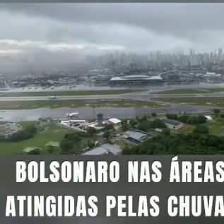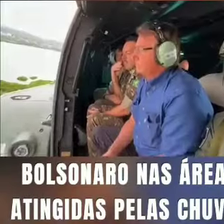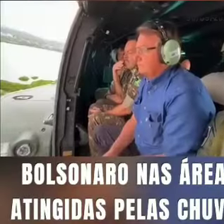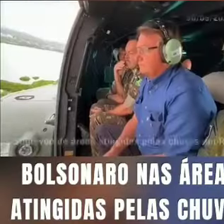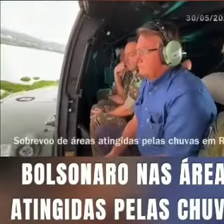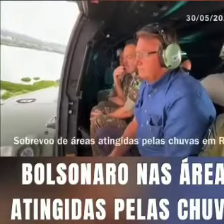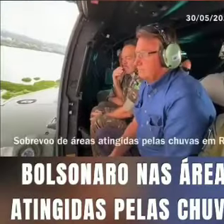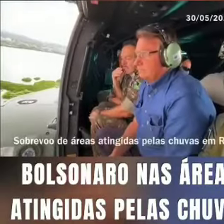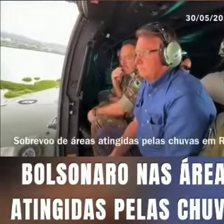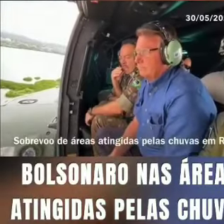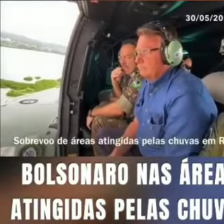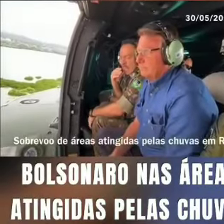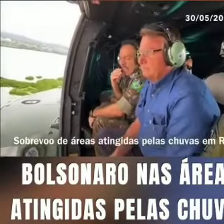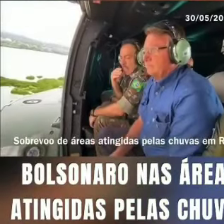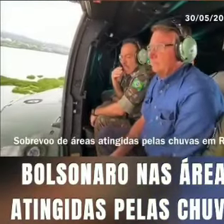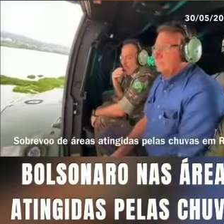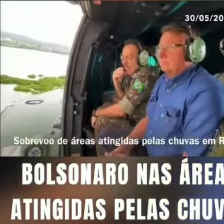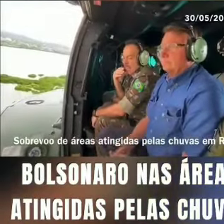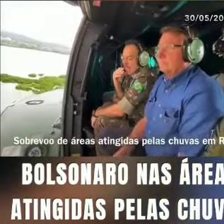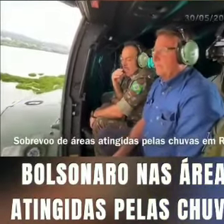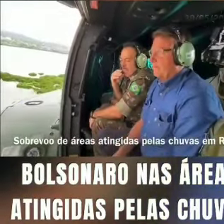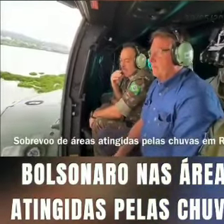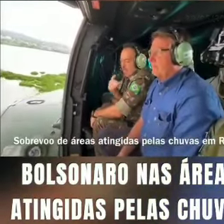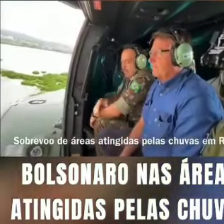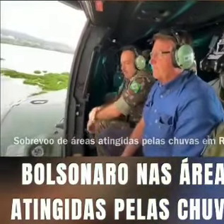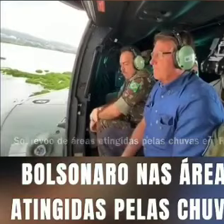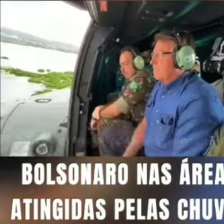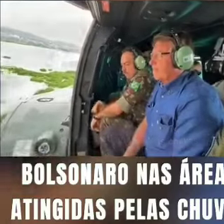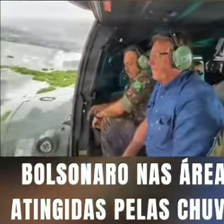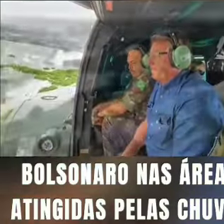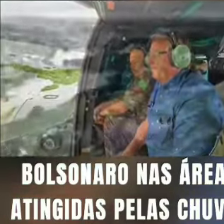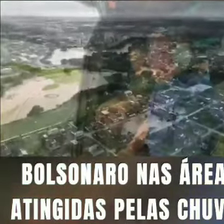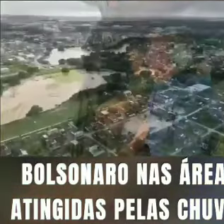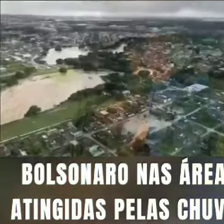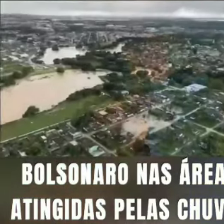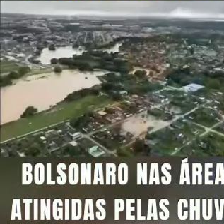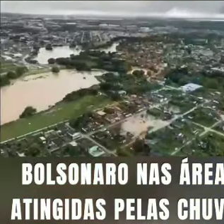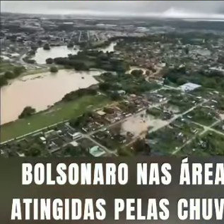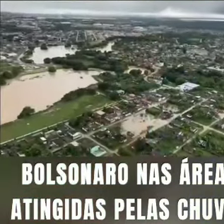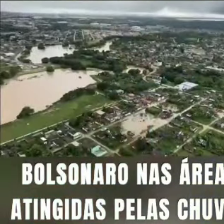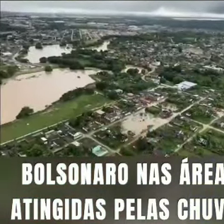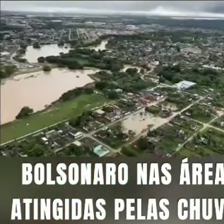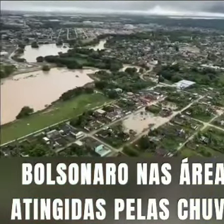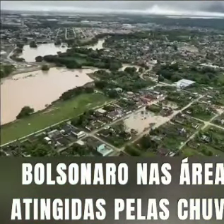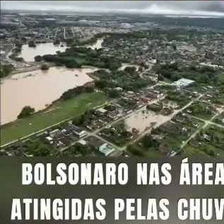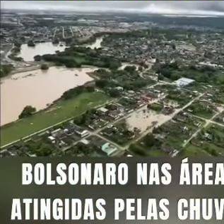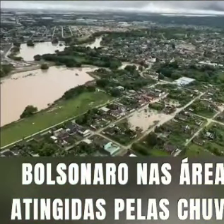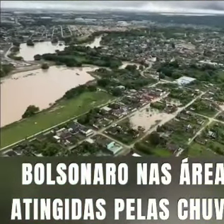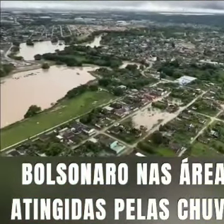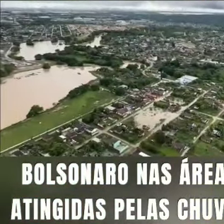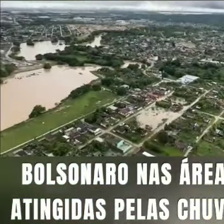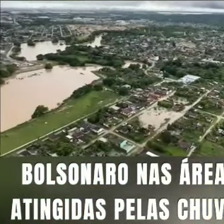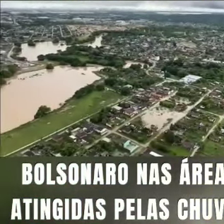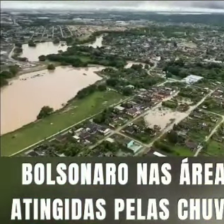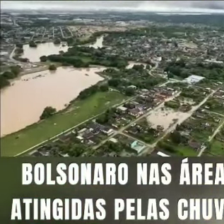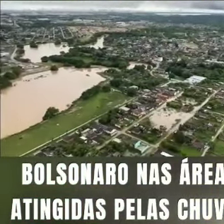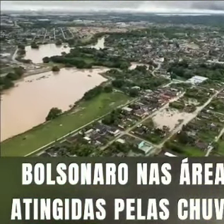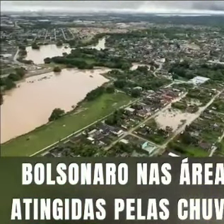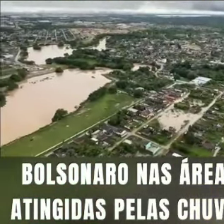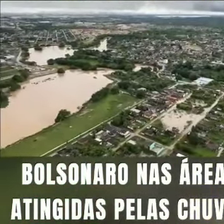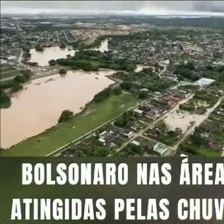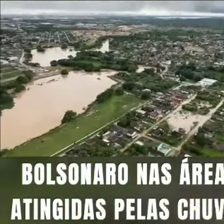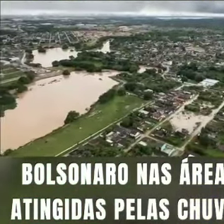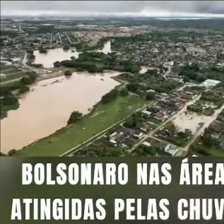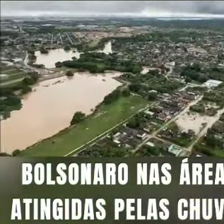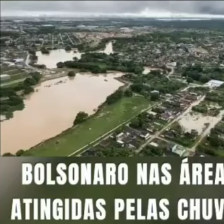que o presidente Bolsonaro não faz nada. Vocês viram aí, no começo do ano aí teve na Bahia, teve